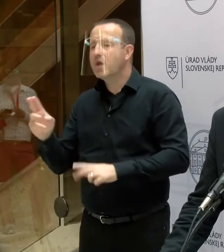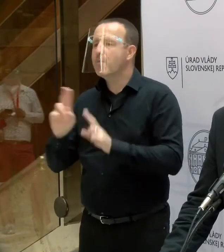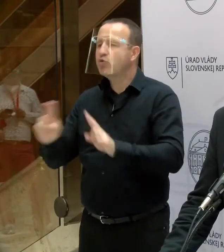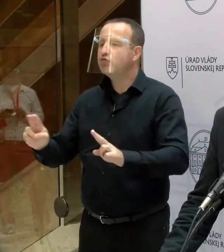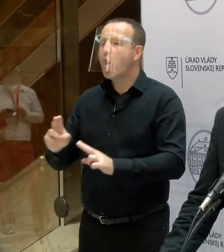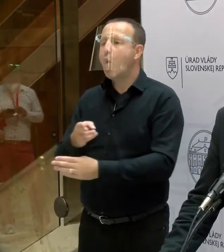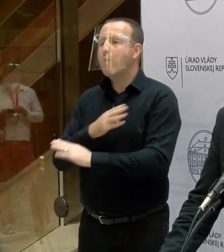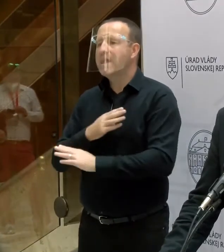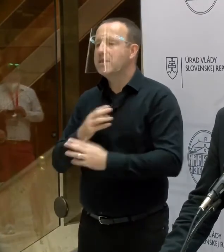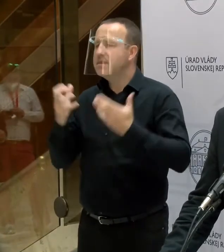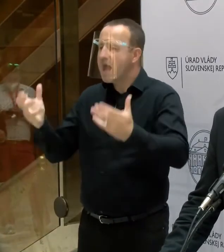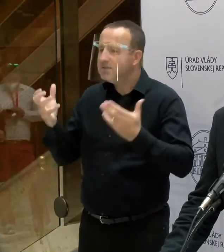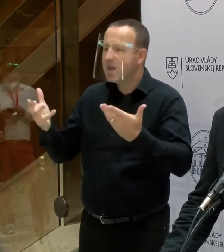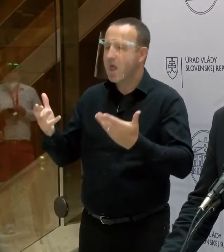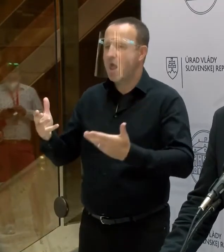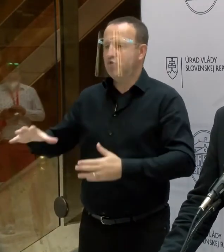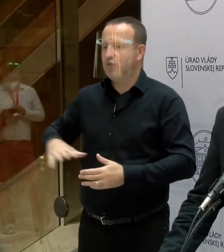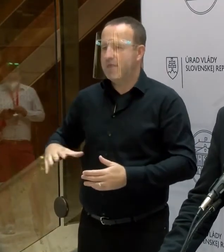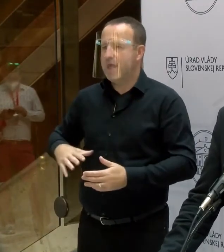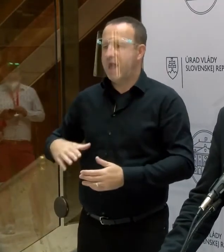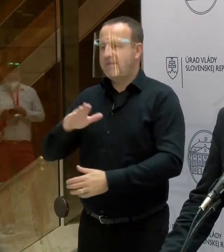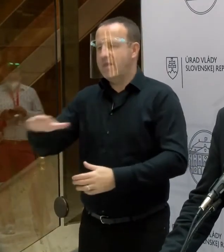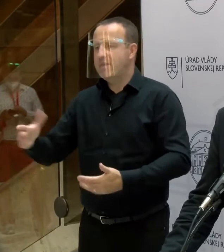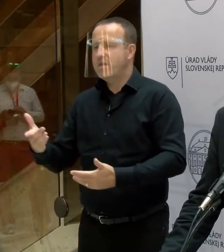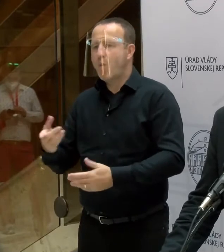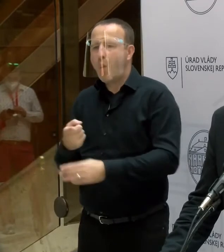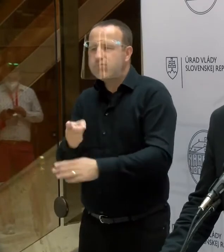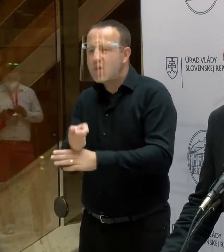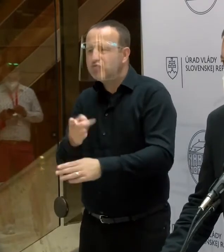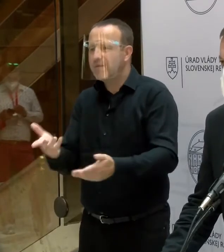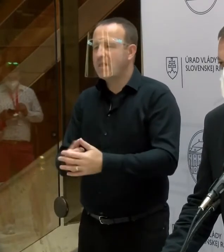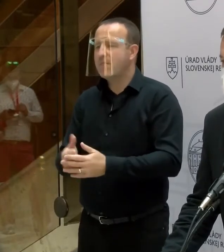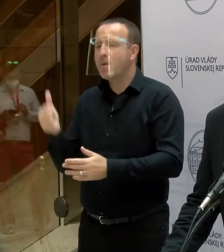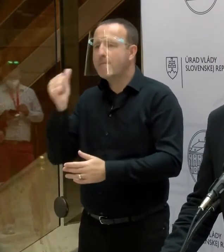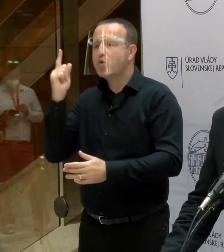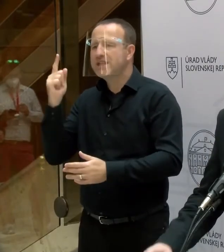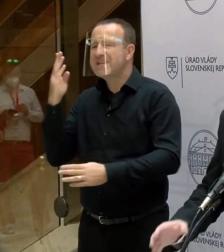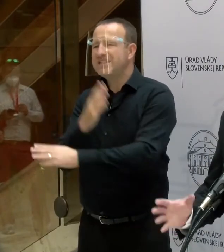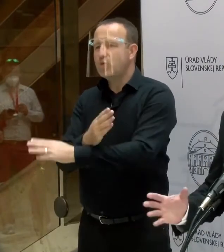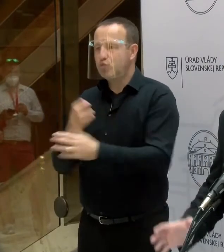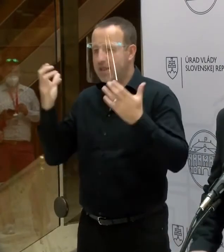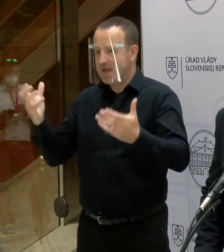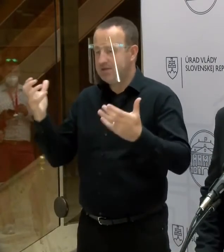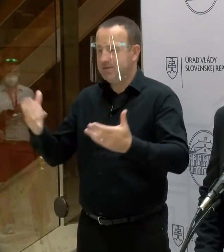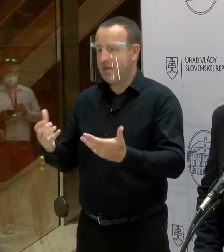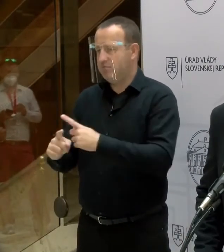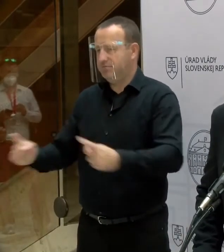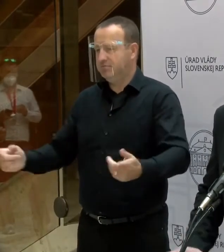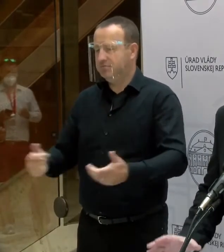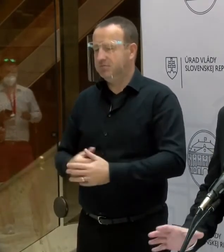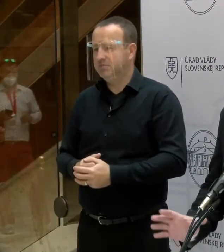násilia, či už je to žena, alebo je to dieťa, či už je to obťažovanie, alebo podozrenie na sexuálne násilie, alebo čohokoľvek,